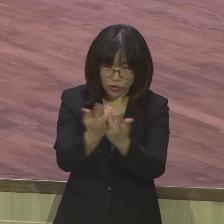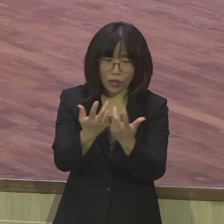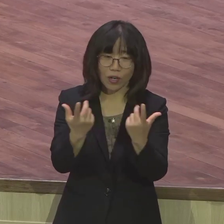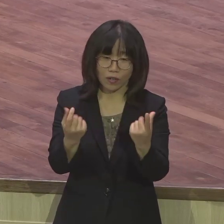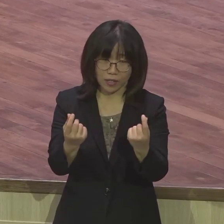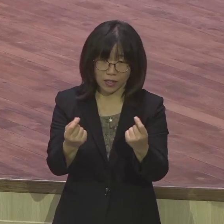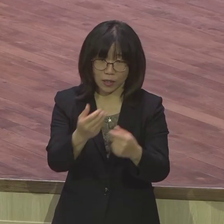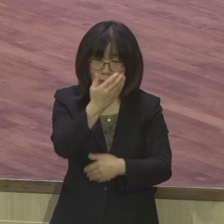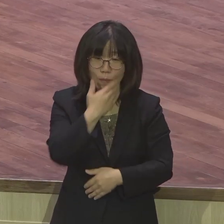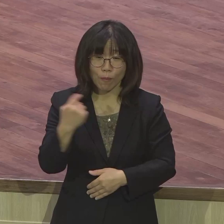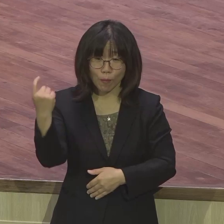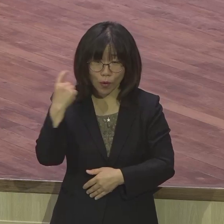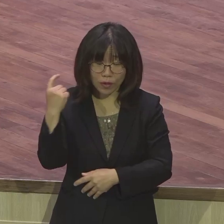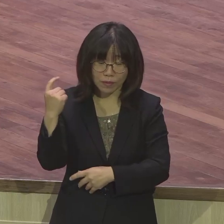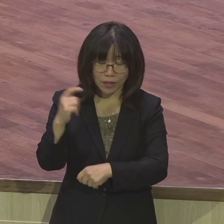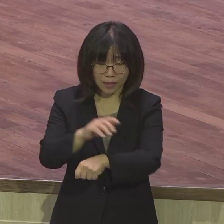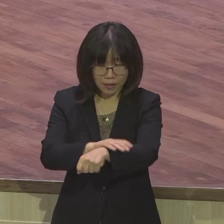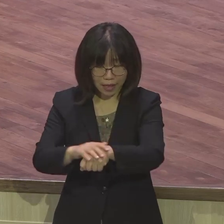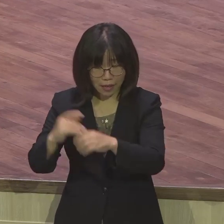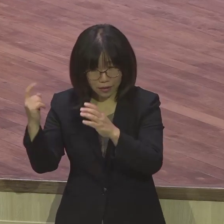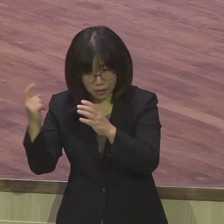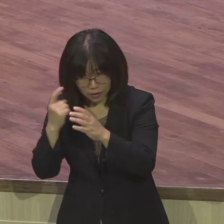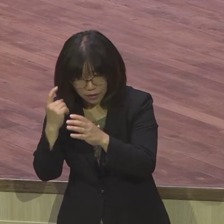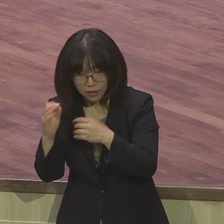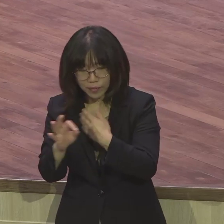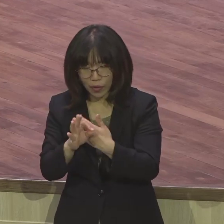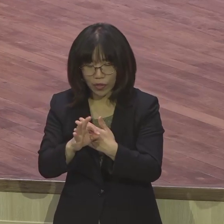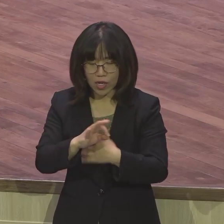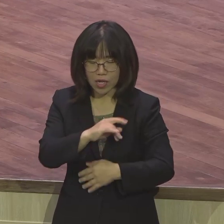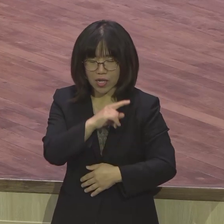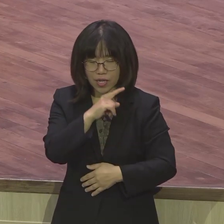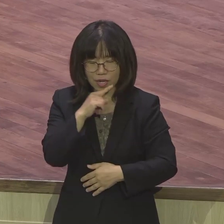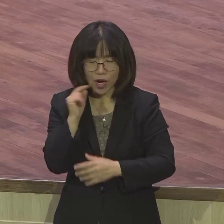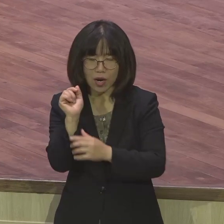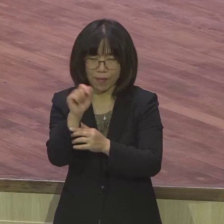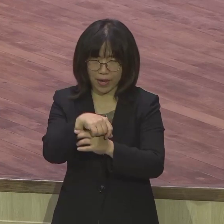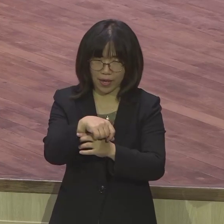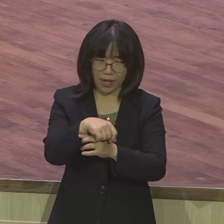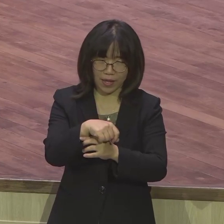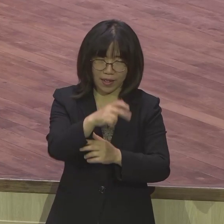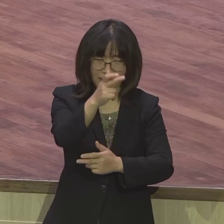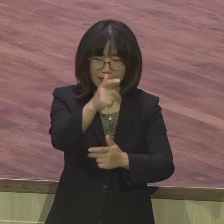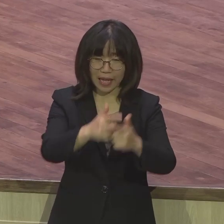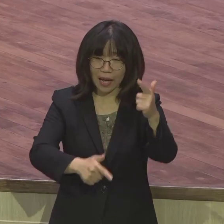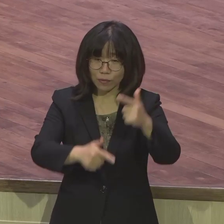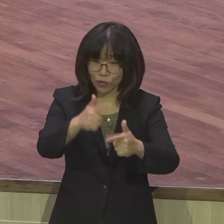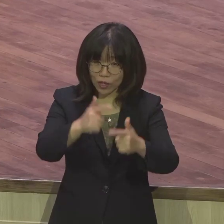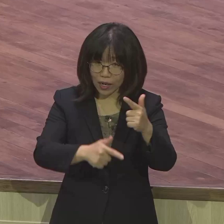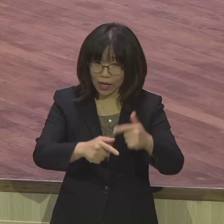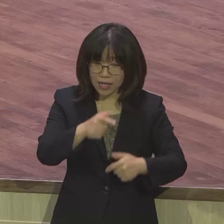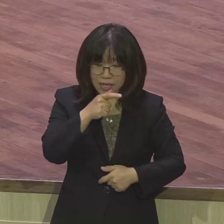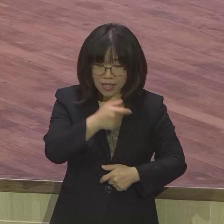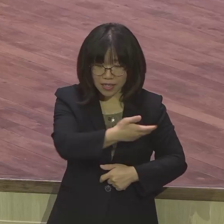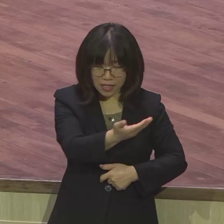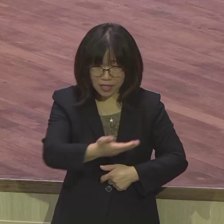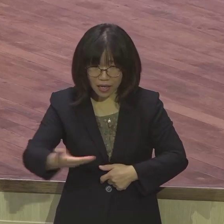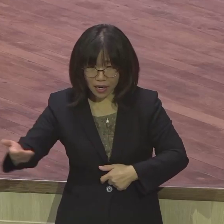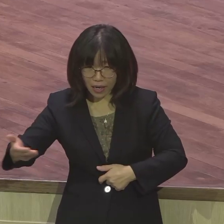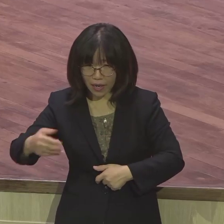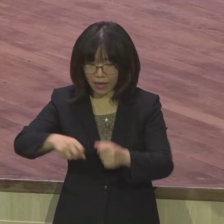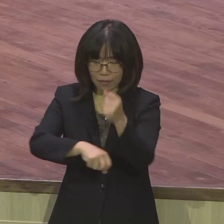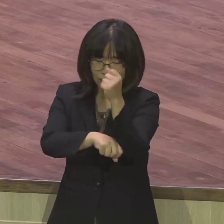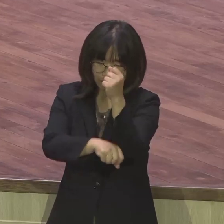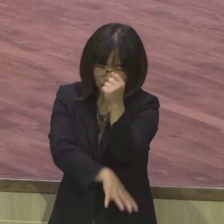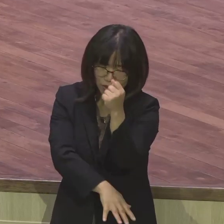말씀을 묵상할 때 우리는 열매를 맺을 수 있습니다. 나무가 시냇가에 맺듯이 우리가 하나님 앞에 고정하고